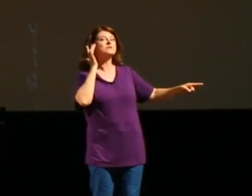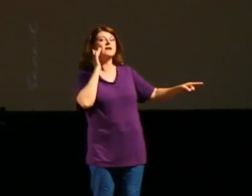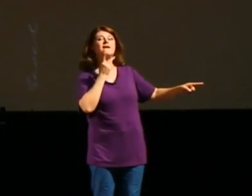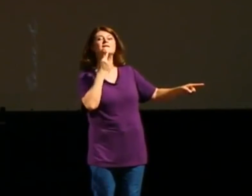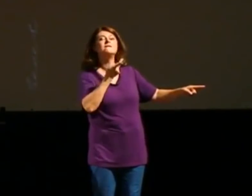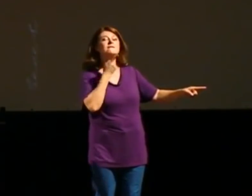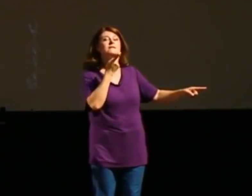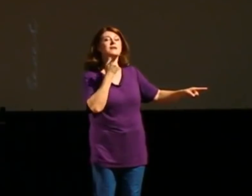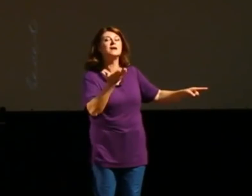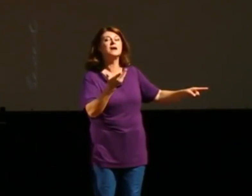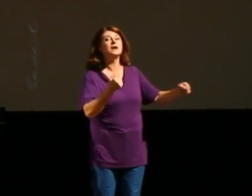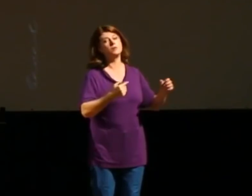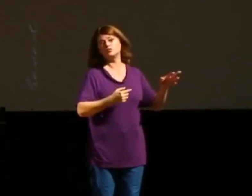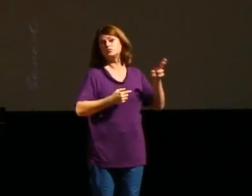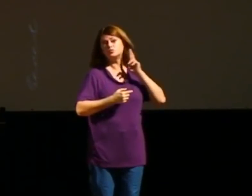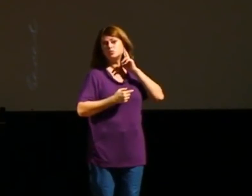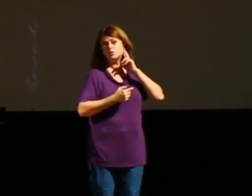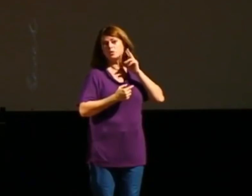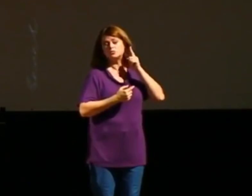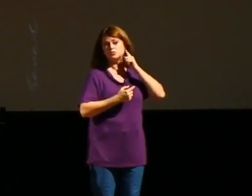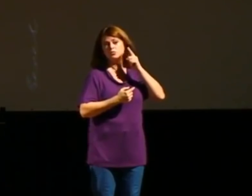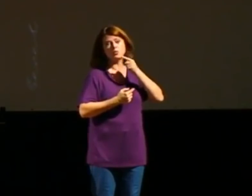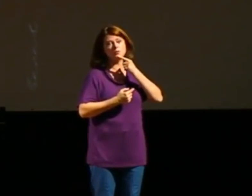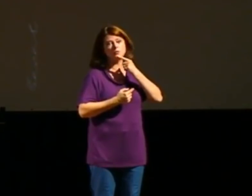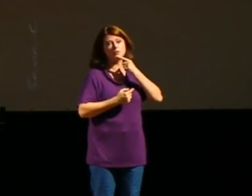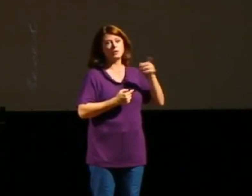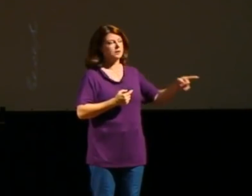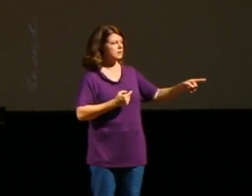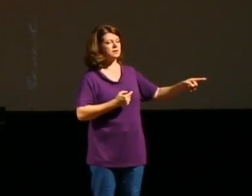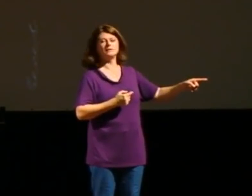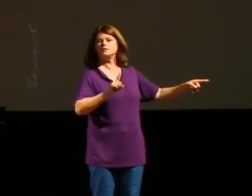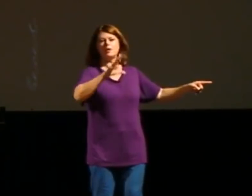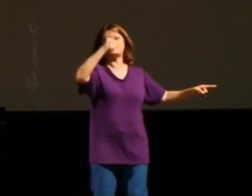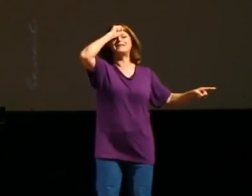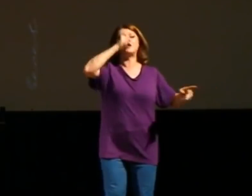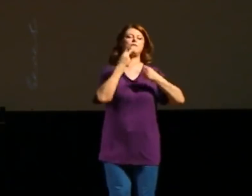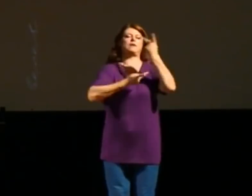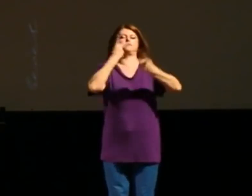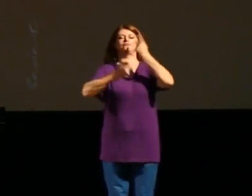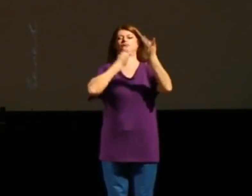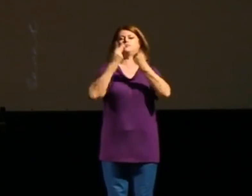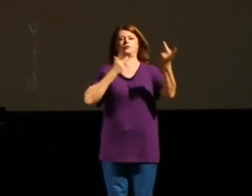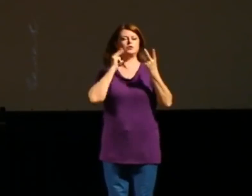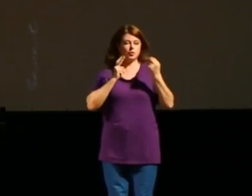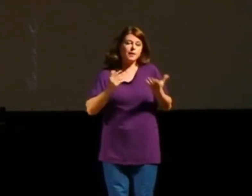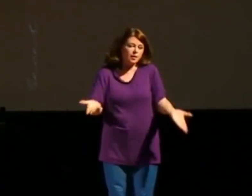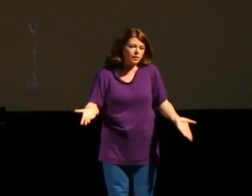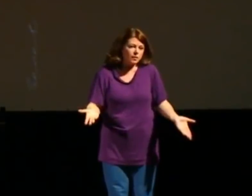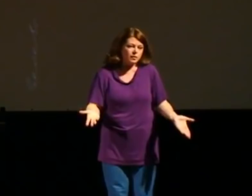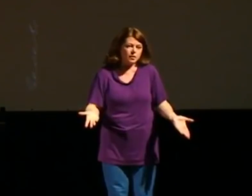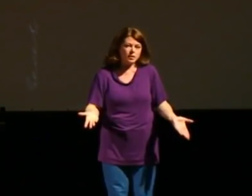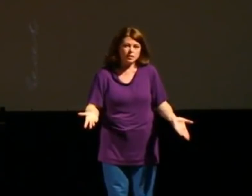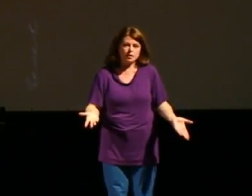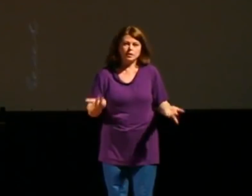querer tratar a boca do homem se eu não tratar a fonte daquele problema.